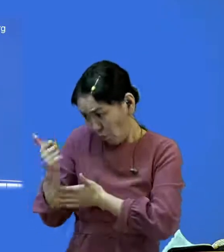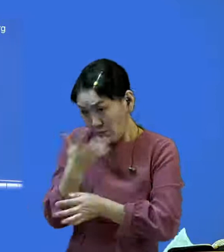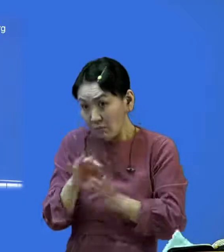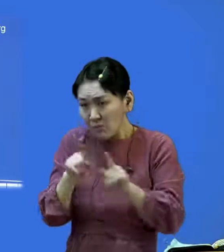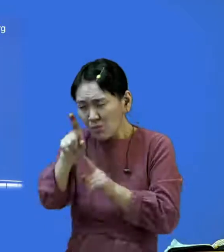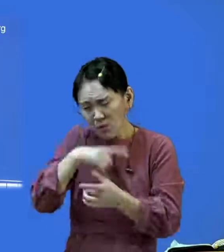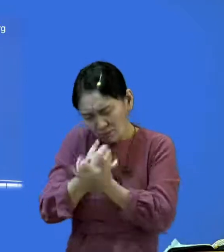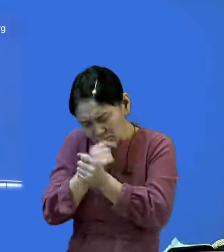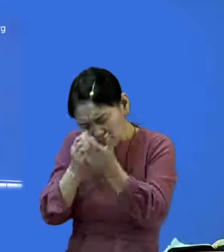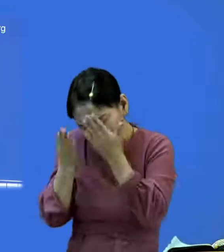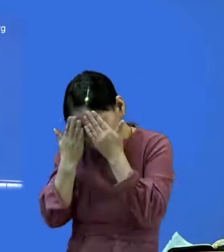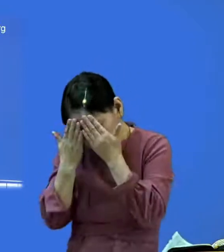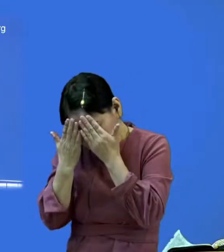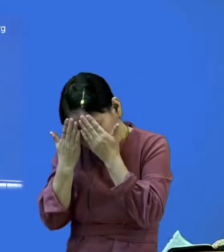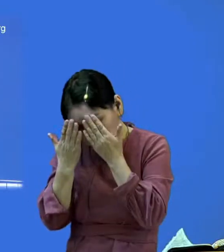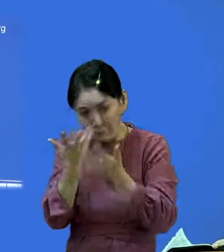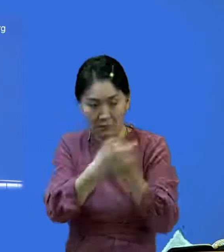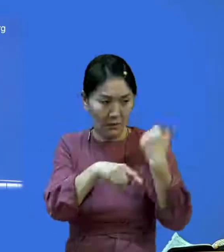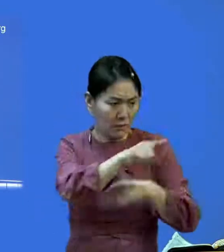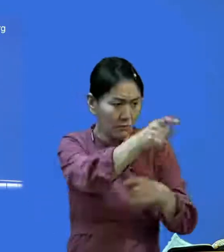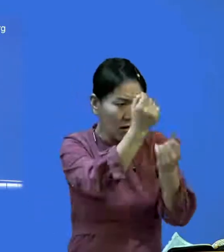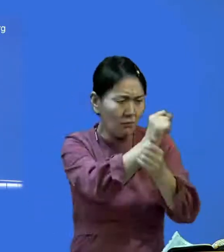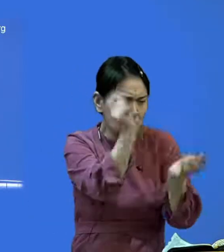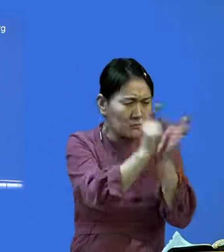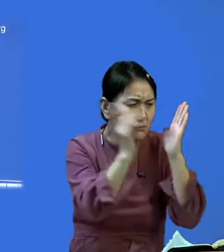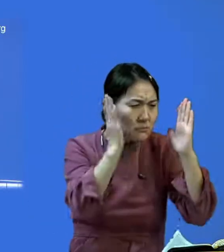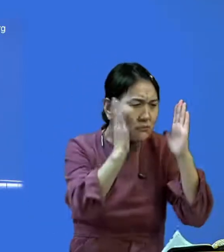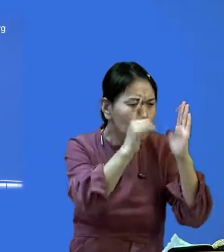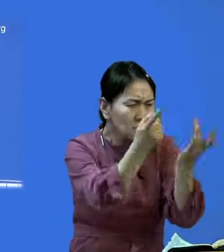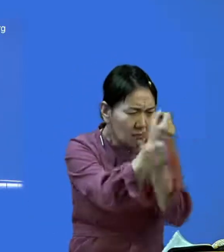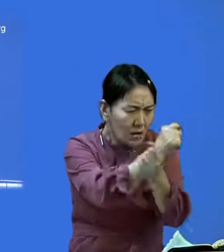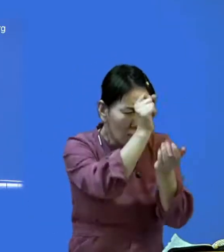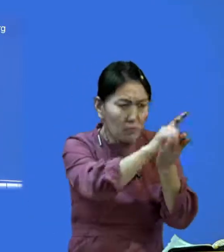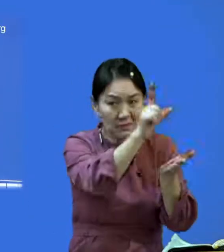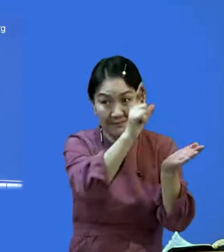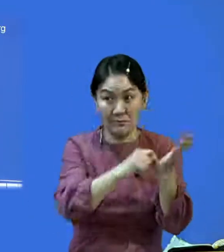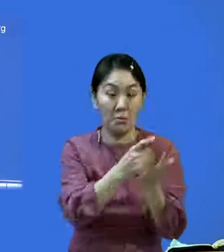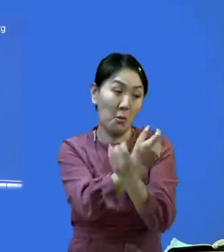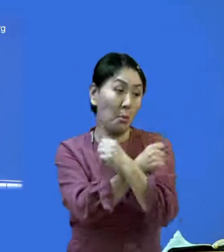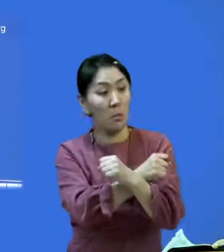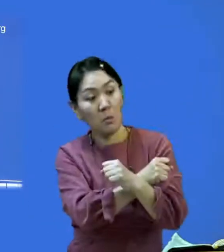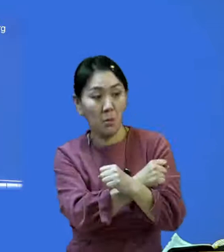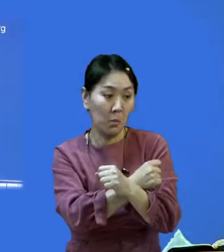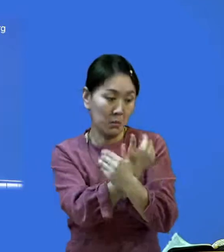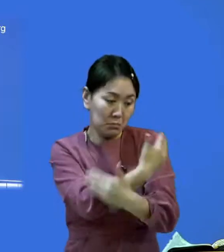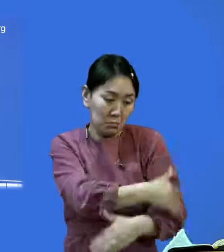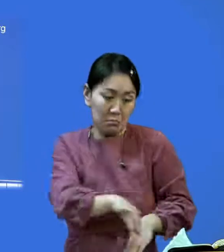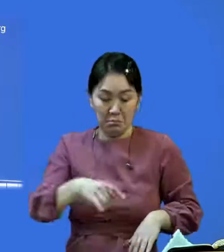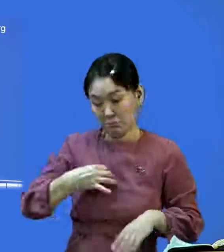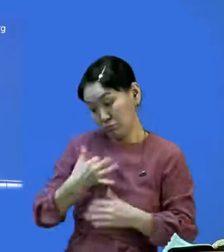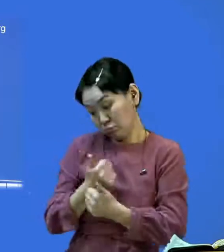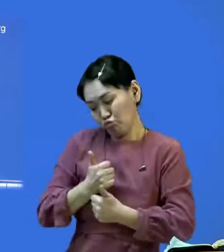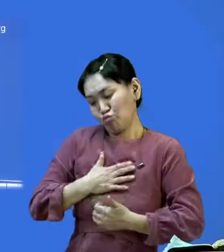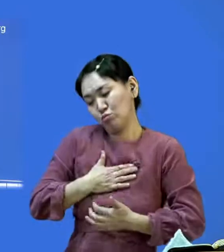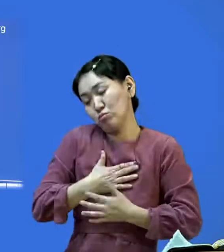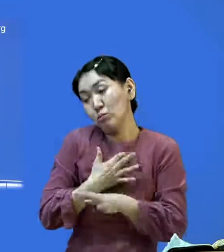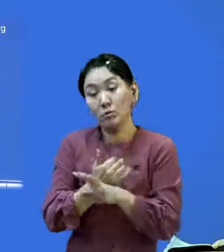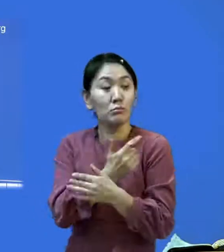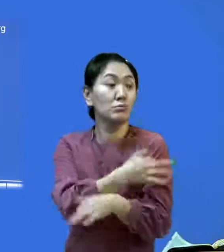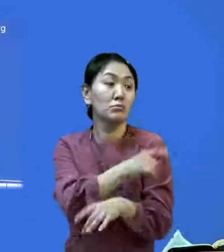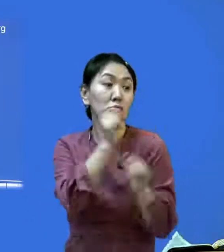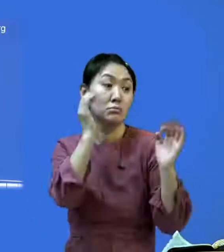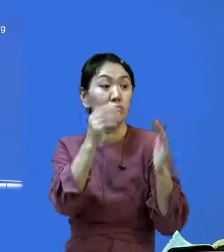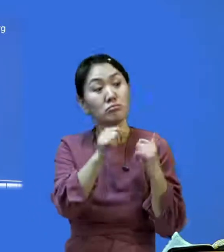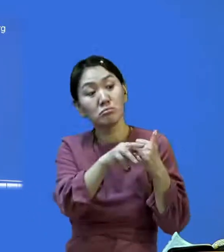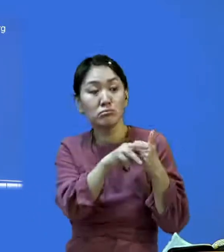чинээгээр бусад хүний авралыг жигсэн эрхэмлэх ёстой атал бусад хүмүүсийн сүнс аврагдах ажилд нэх анхаарал хандуулдаг хүн бол